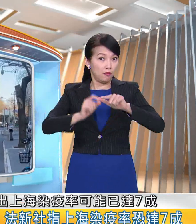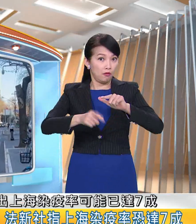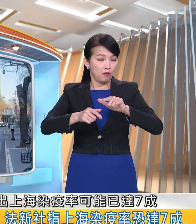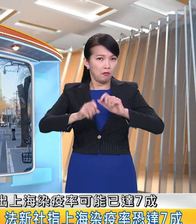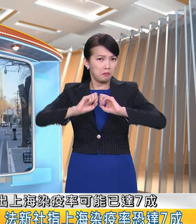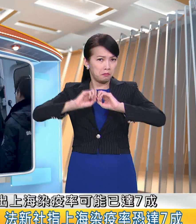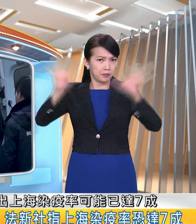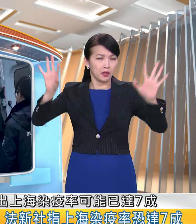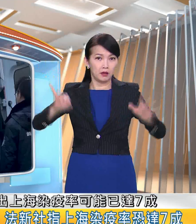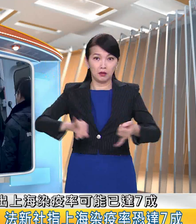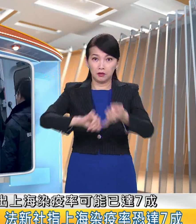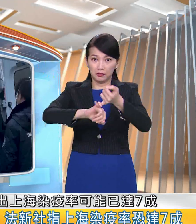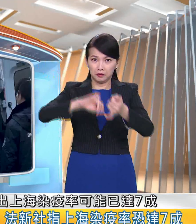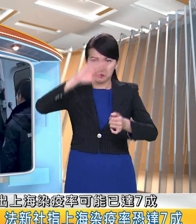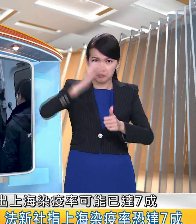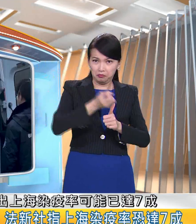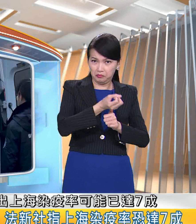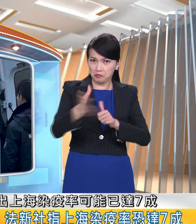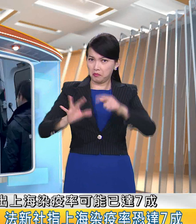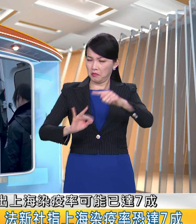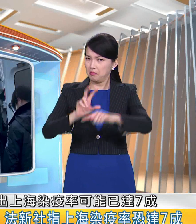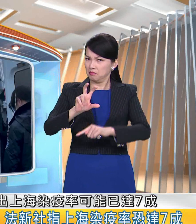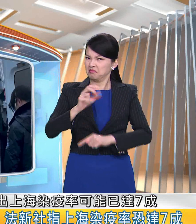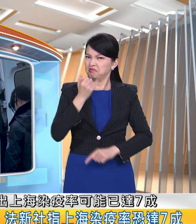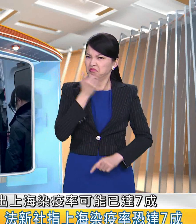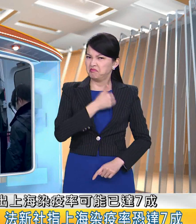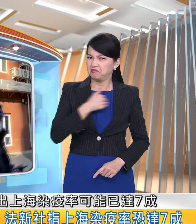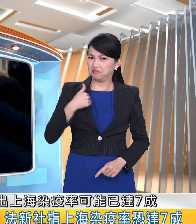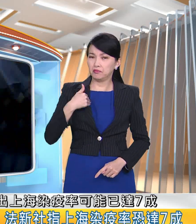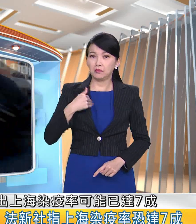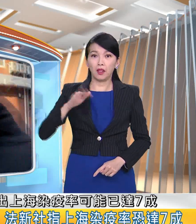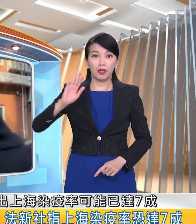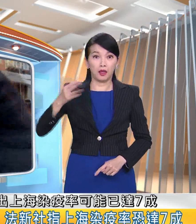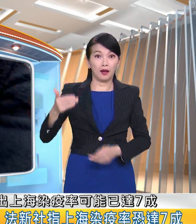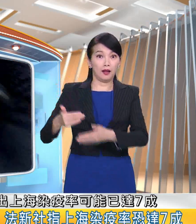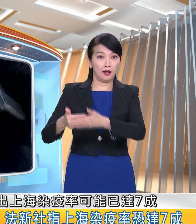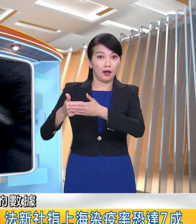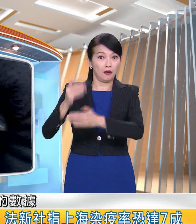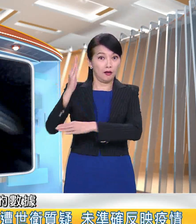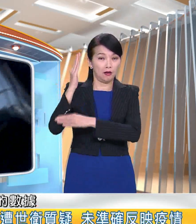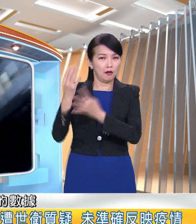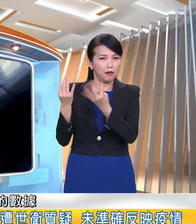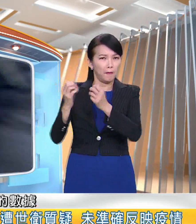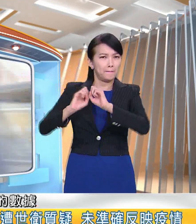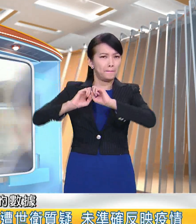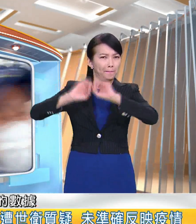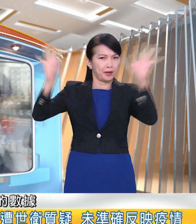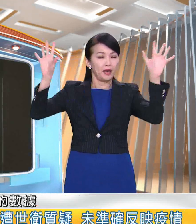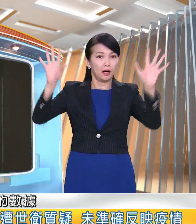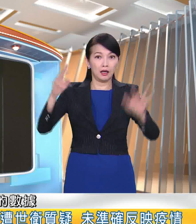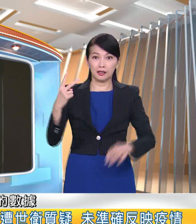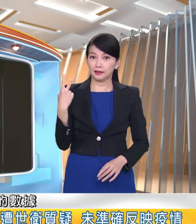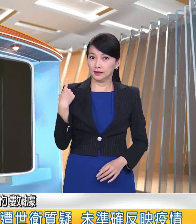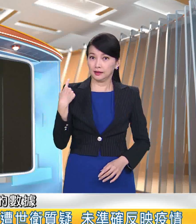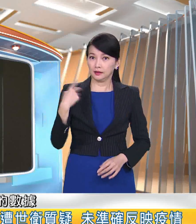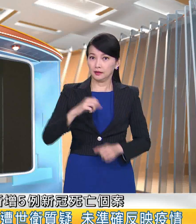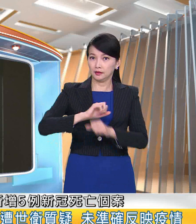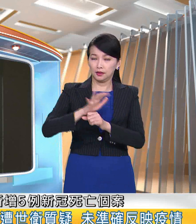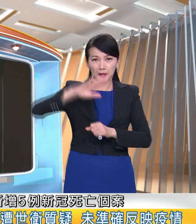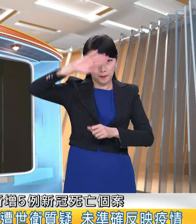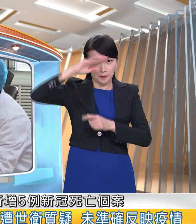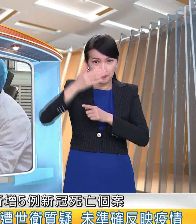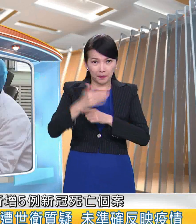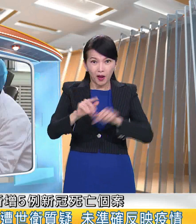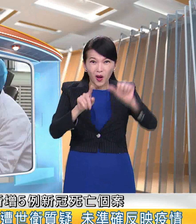出，上海染疫率可能已达70%。不过，官方公布的数据，中